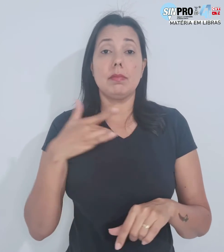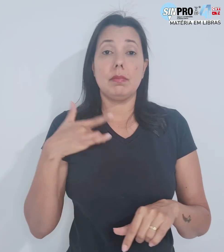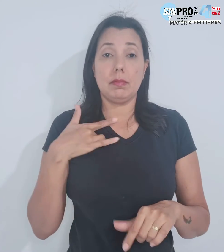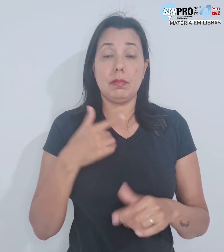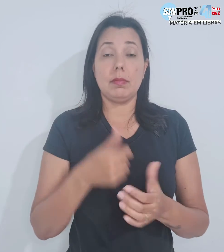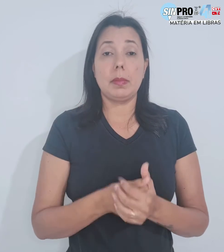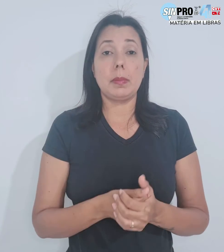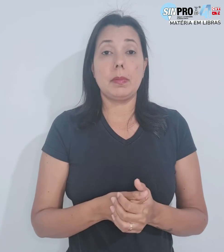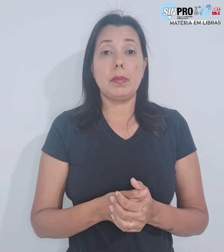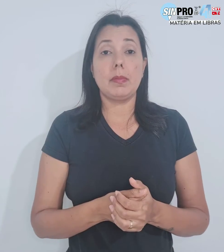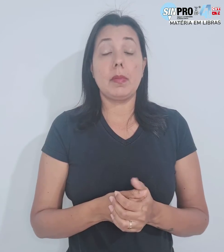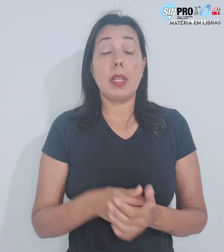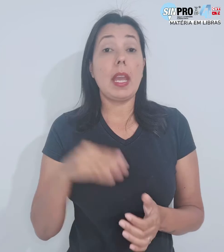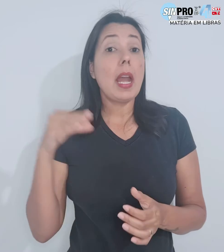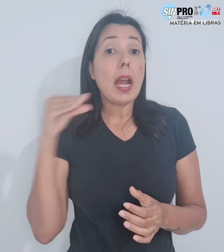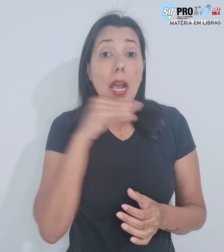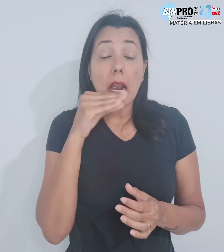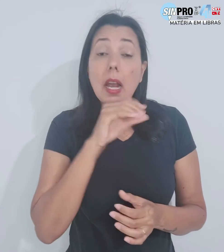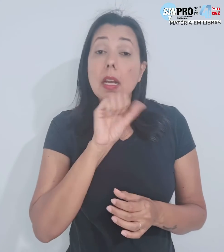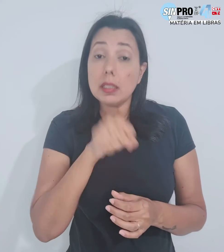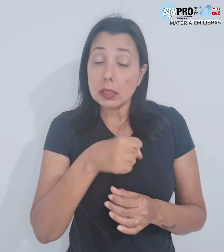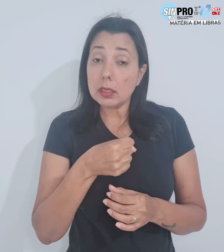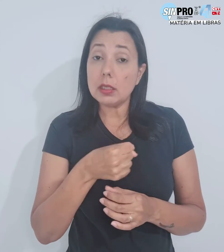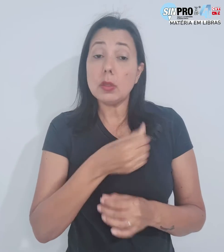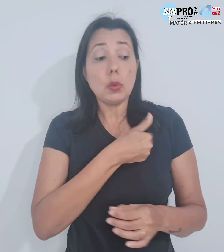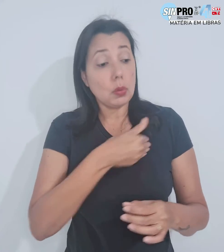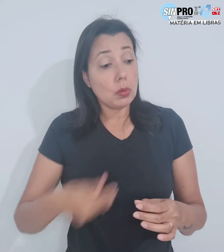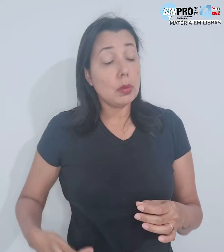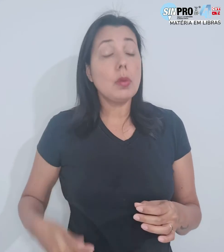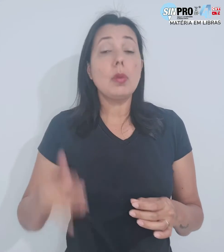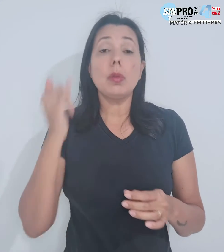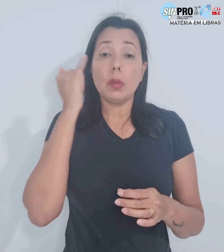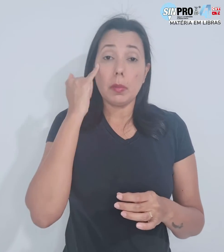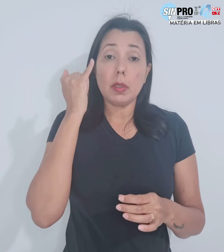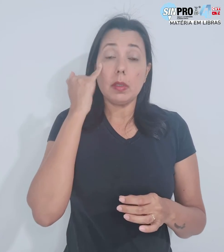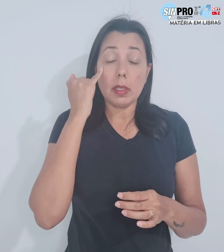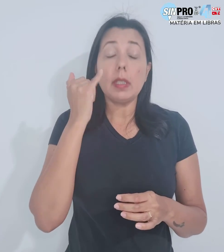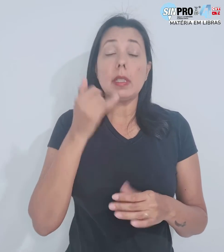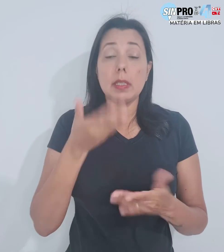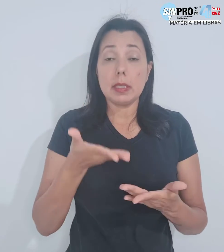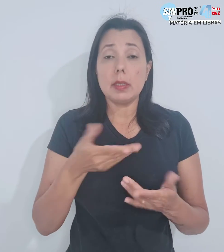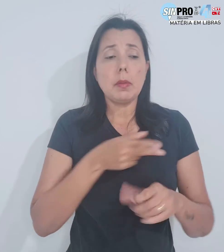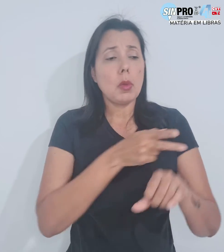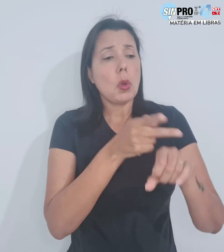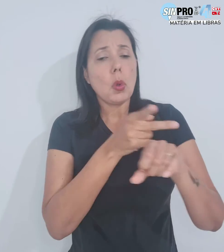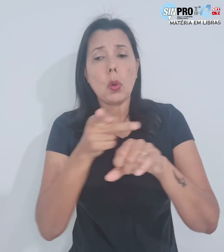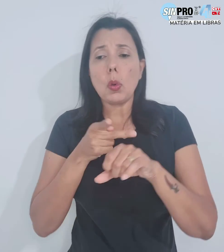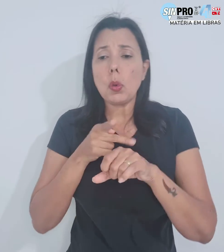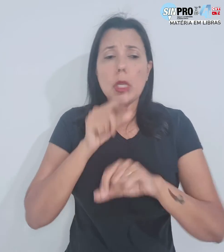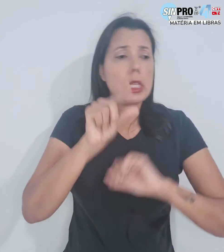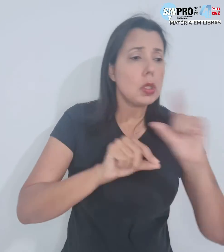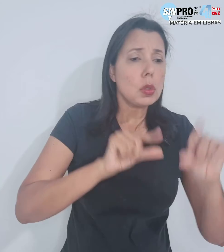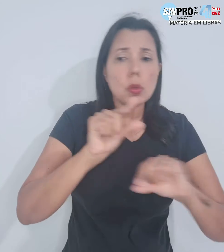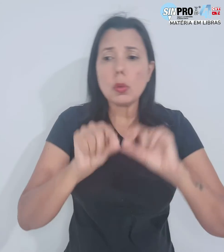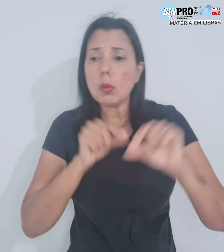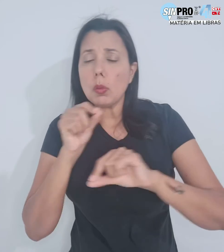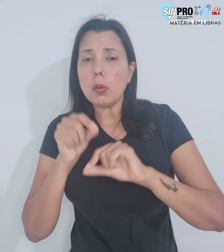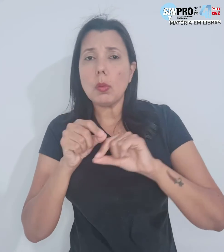saúde. É urgente que o governador Ibanez Rocha busque alternativas